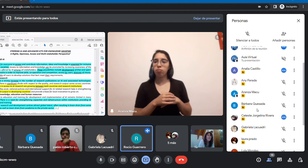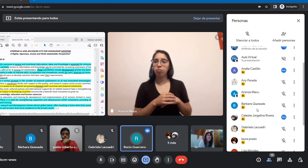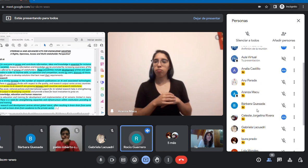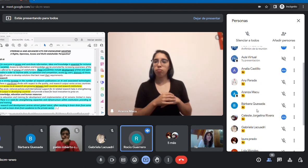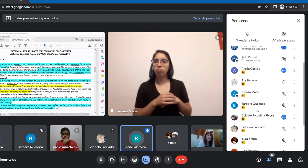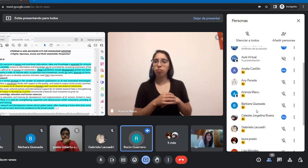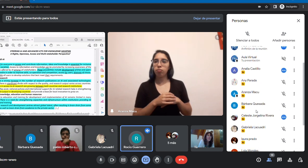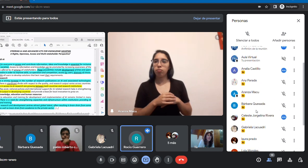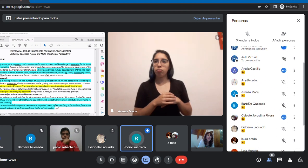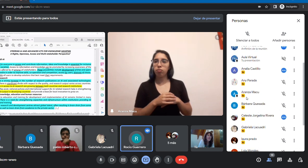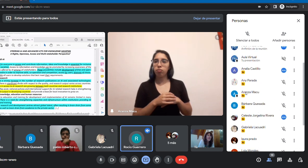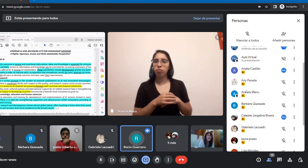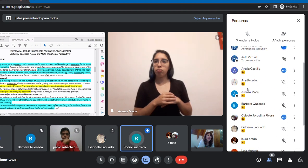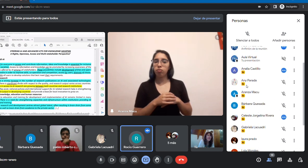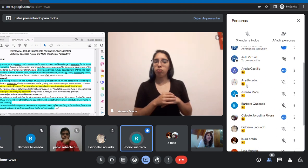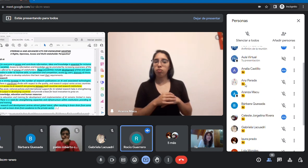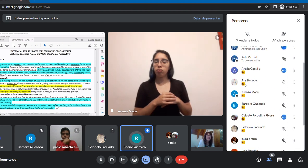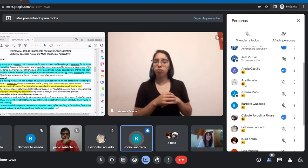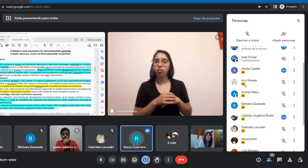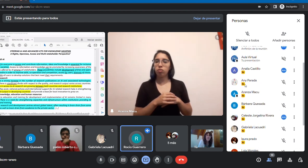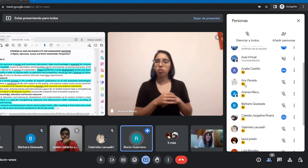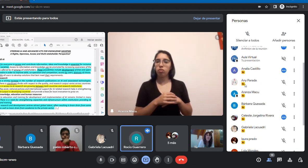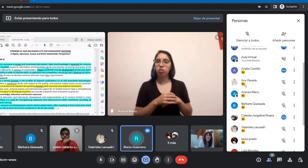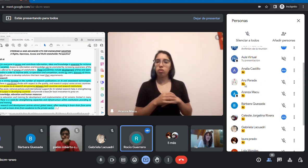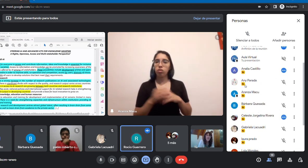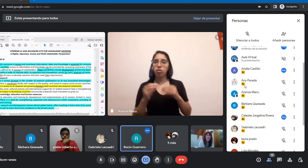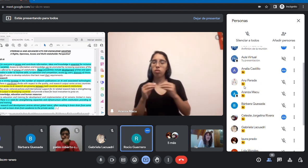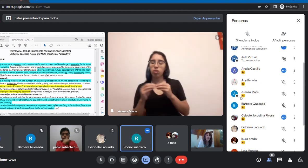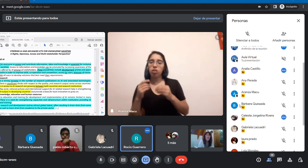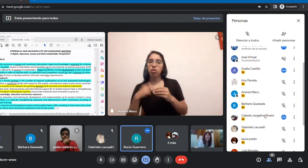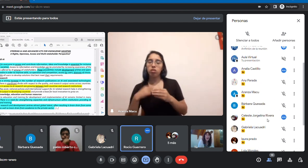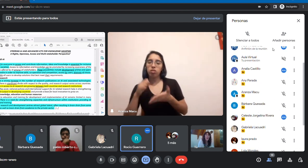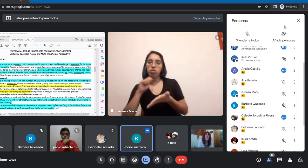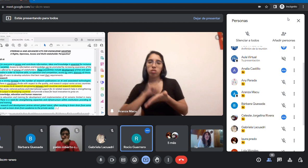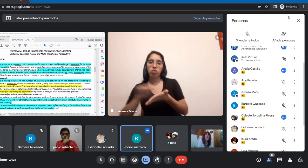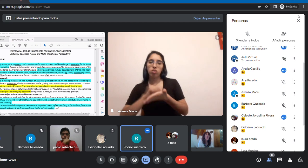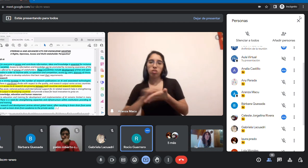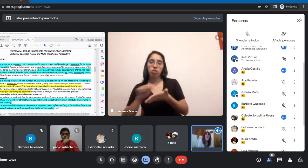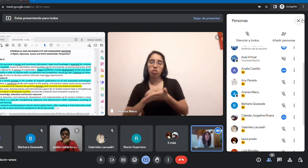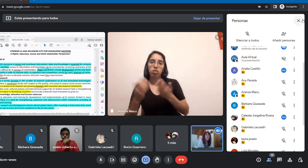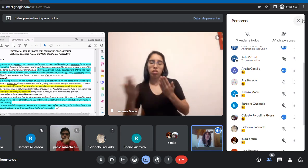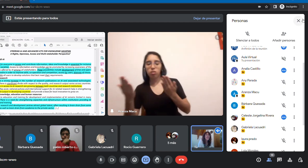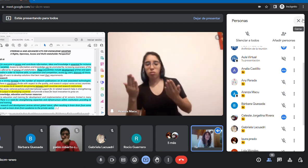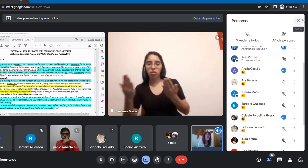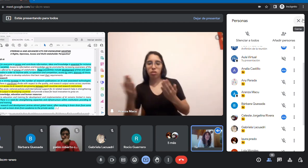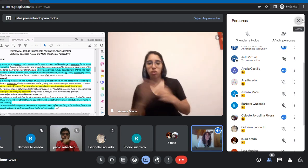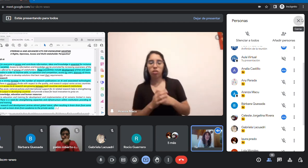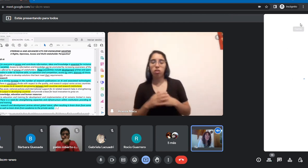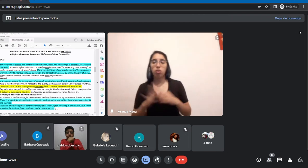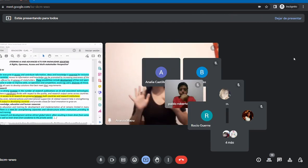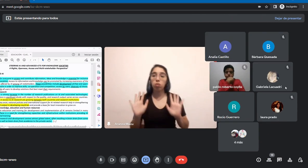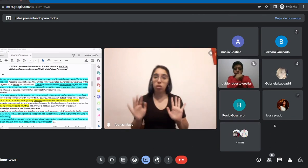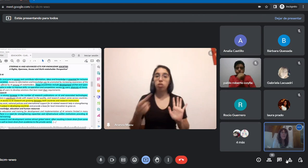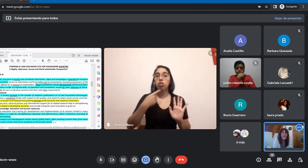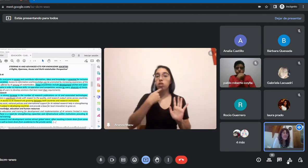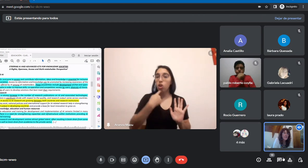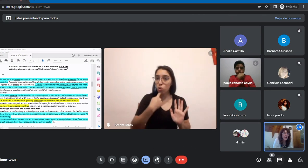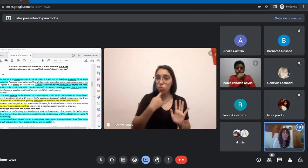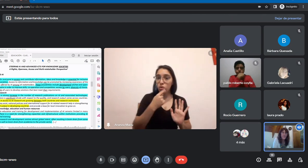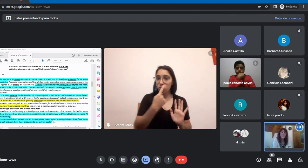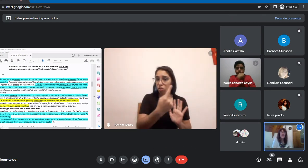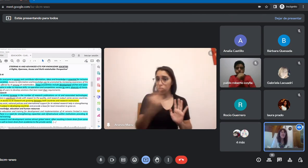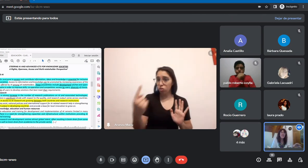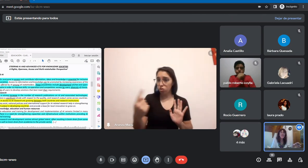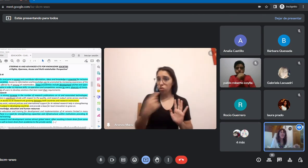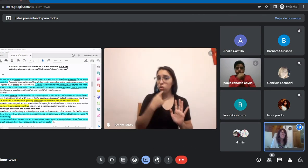Sí, mientras hacían las correcciones estaba viendo, comparando con lo que yo había hecho. Bien, cualquier duda, ustedes participan,